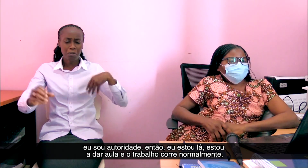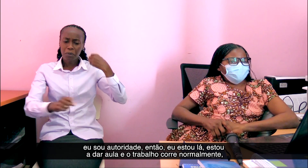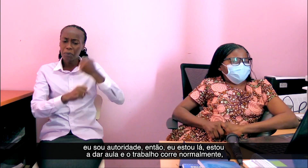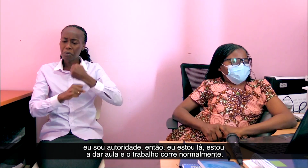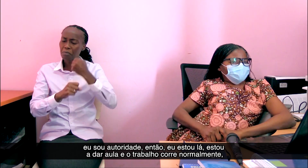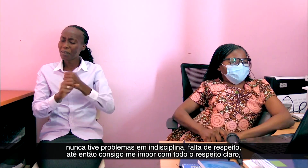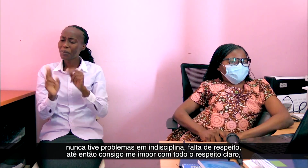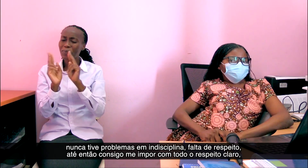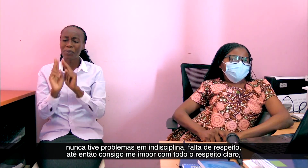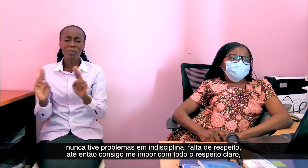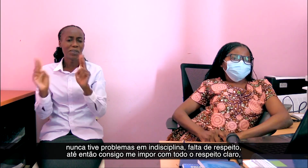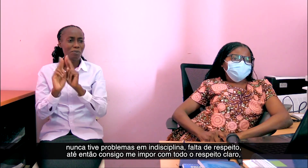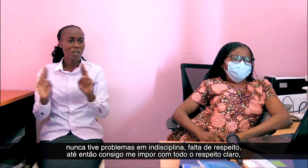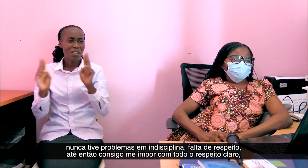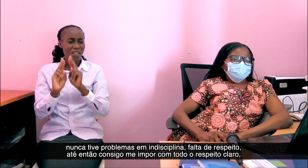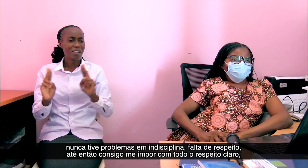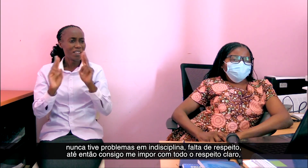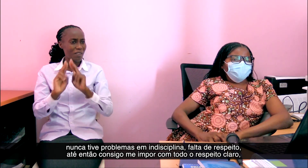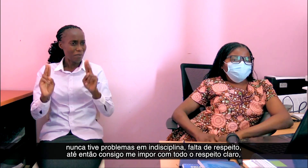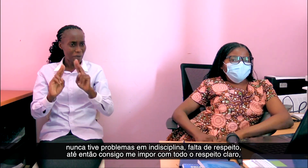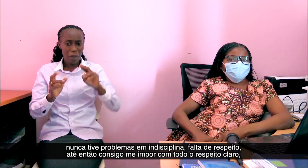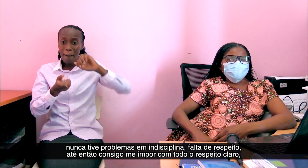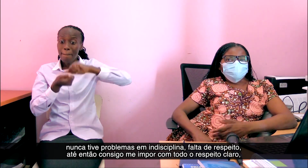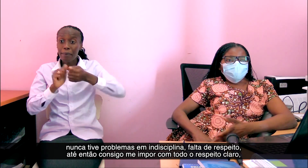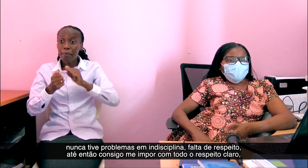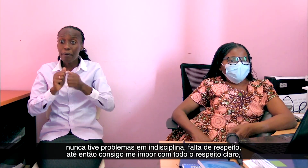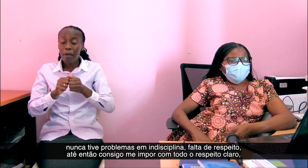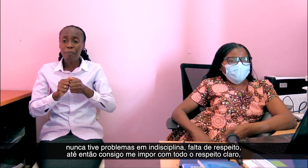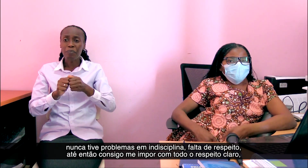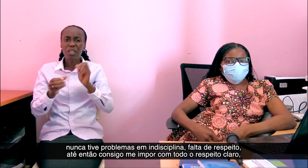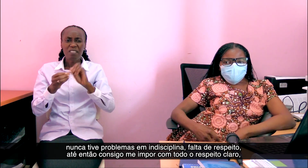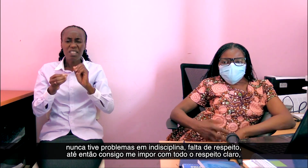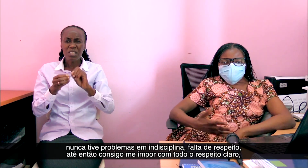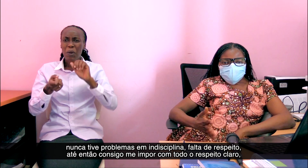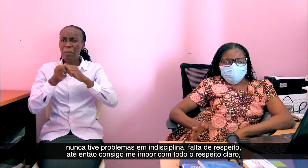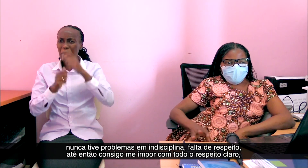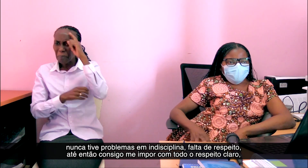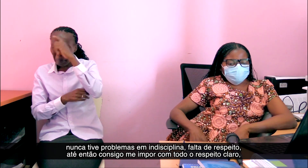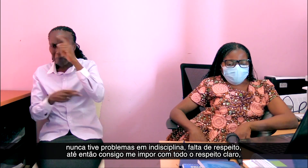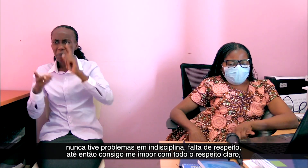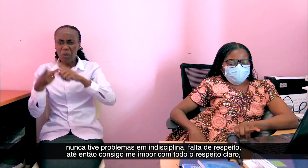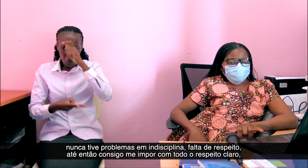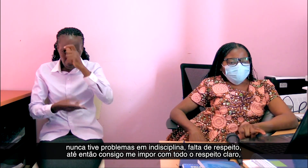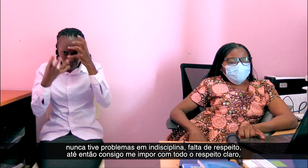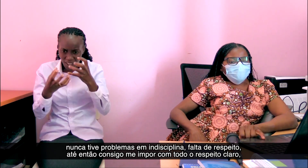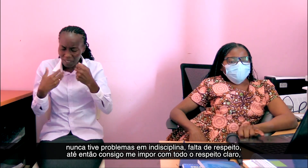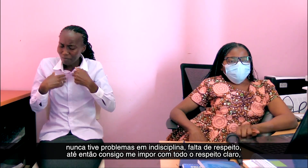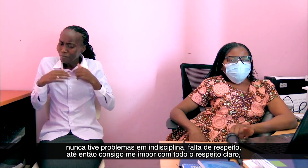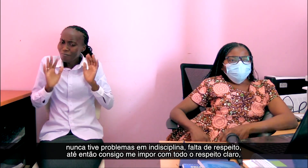normalmente. Nunca tive problemas de indisciplina, falta de respeito, não. Eu